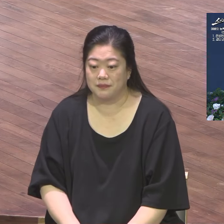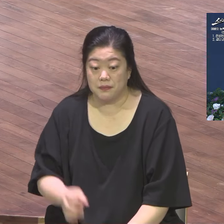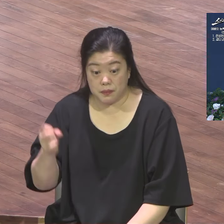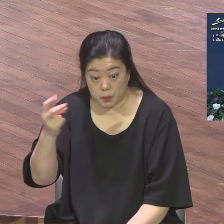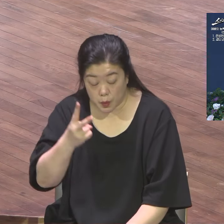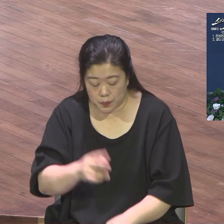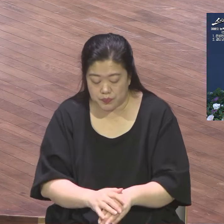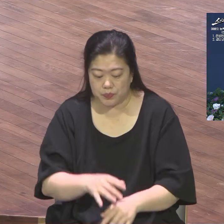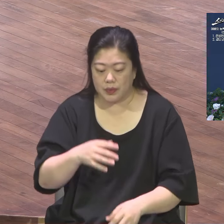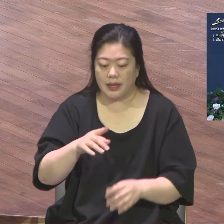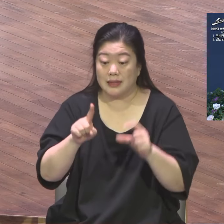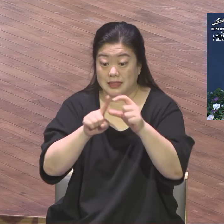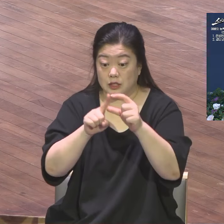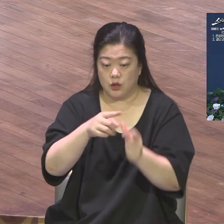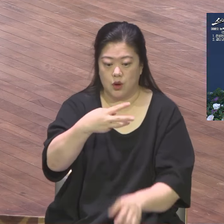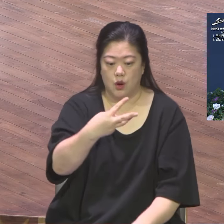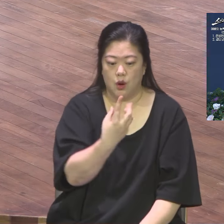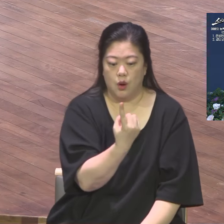딱 부딪혀